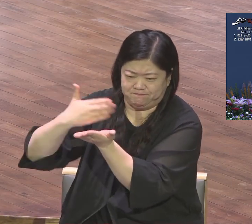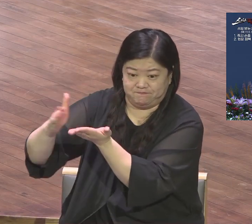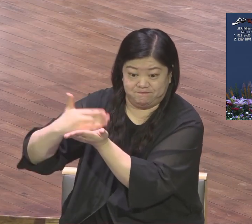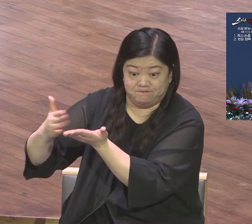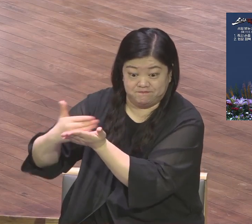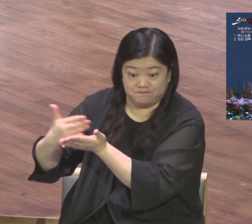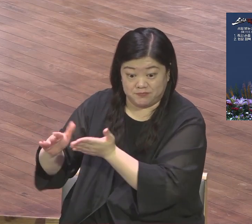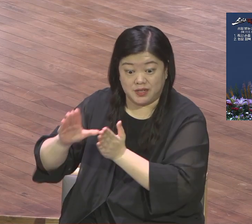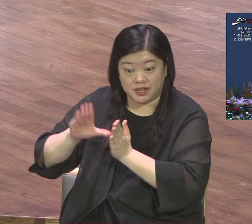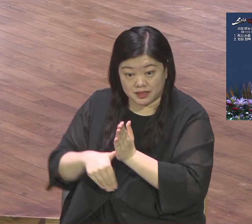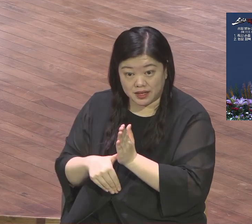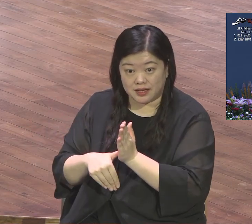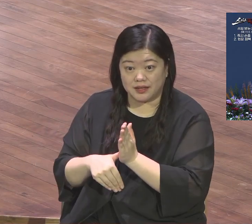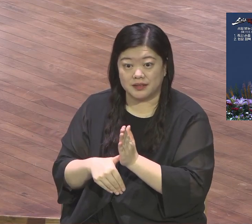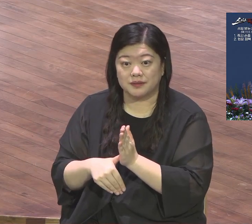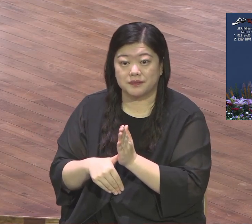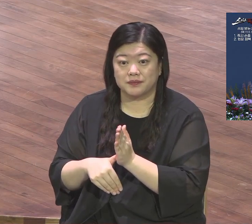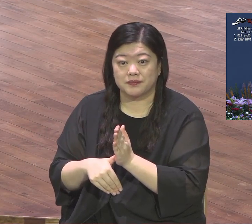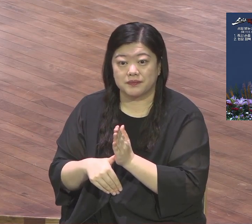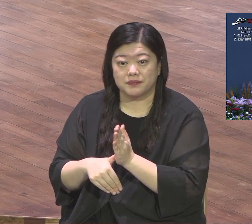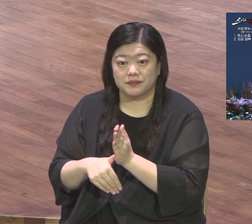이 당시에